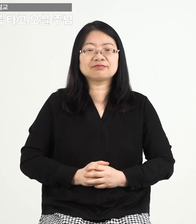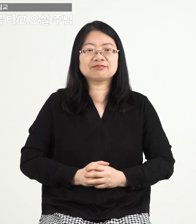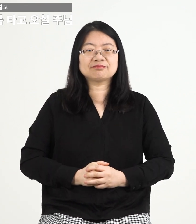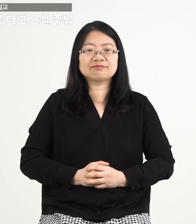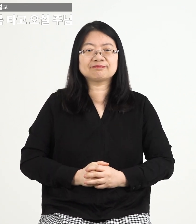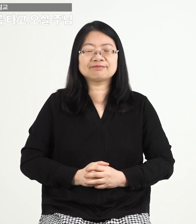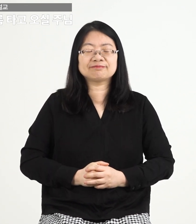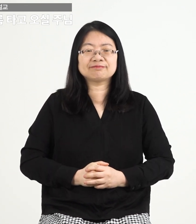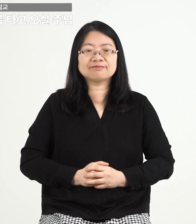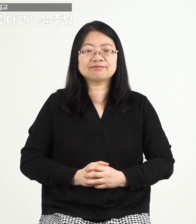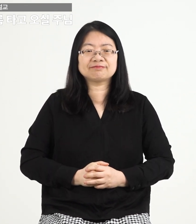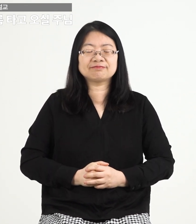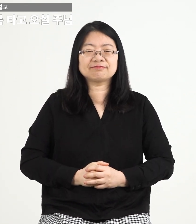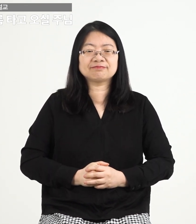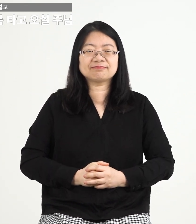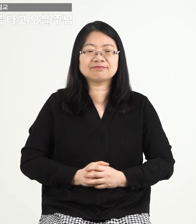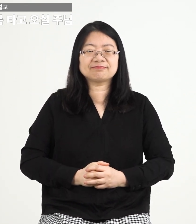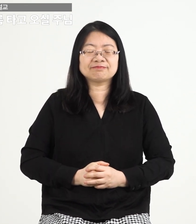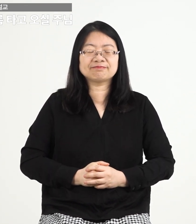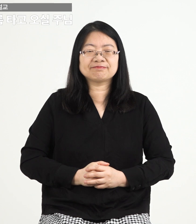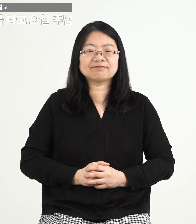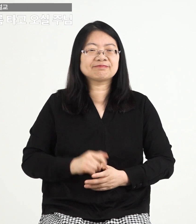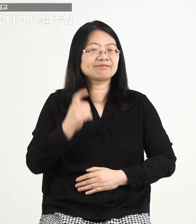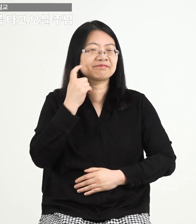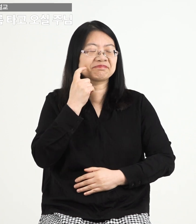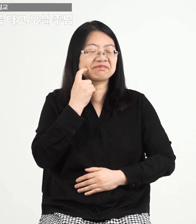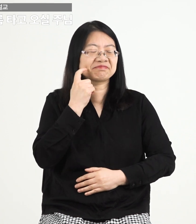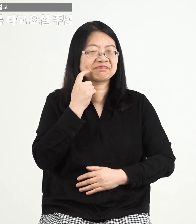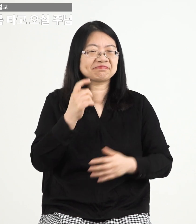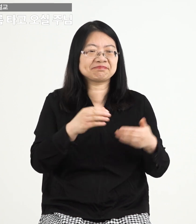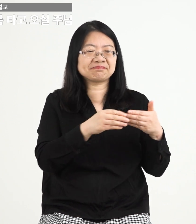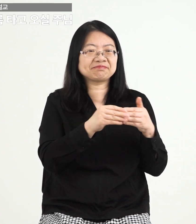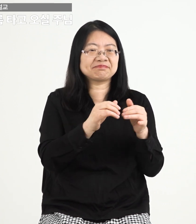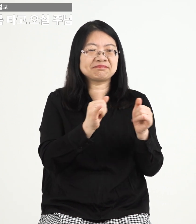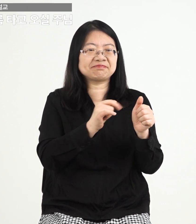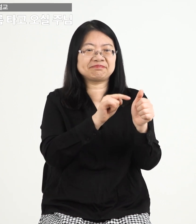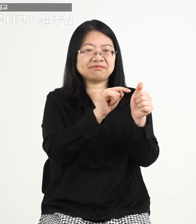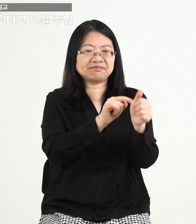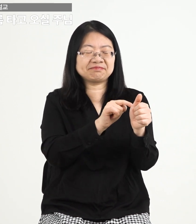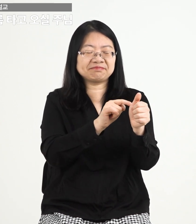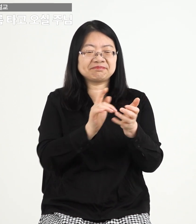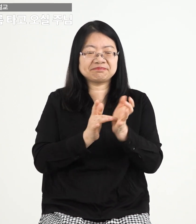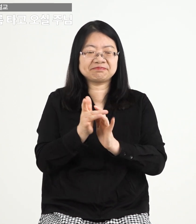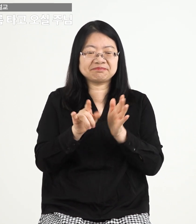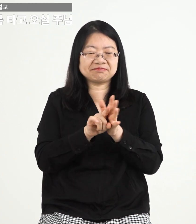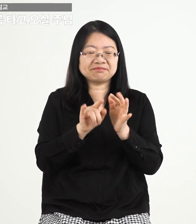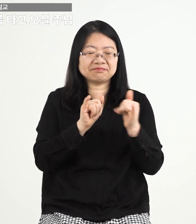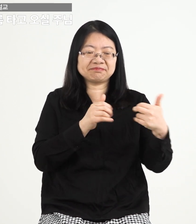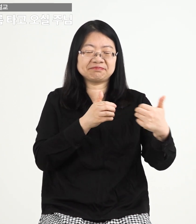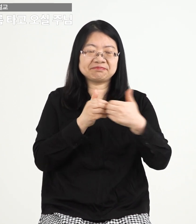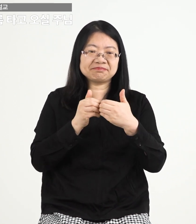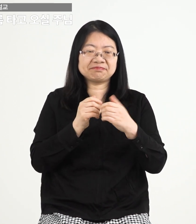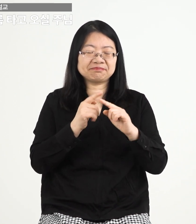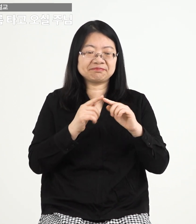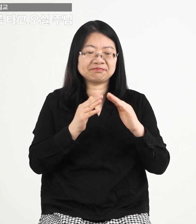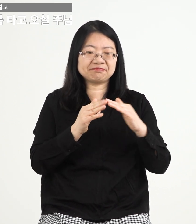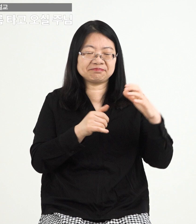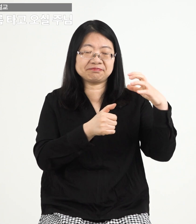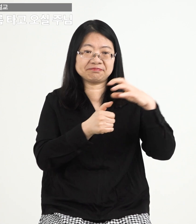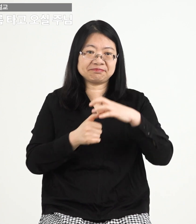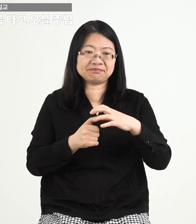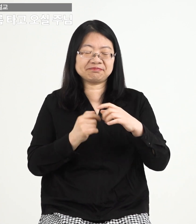대한 타깃인가 하면 적그리스도들, 그리스도를 대항하고 교회를